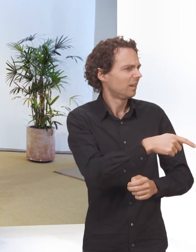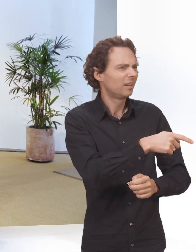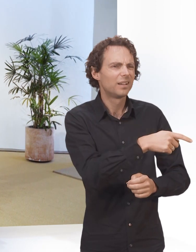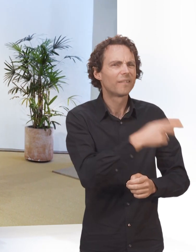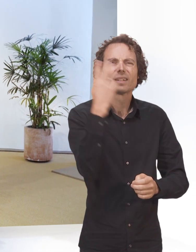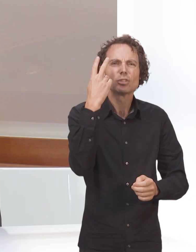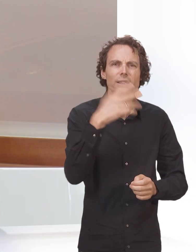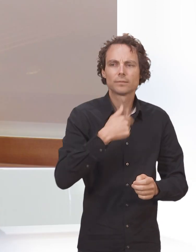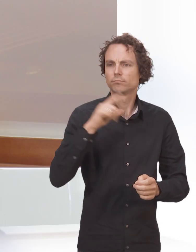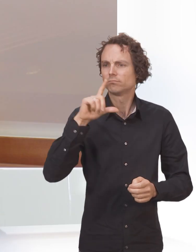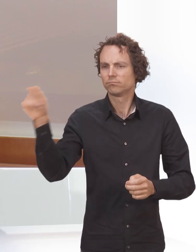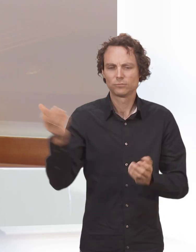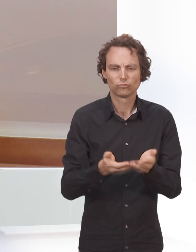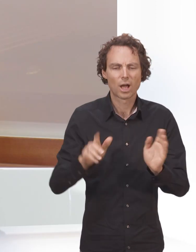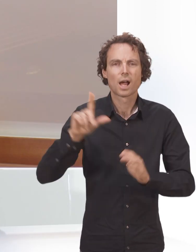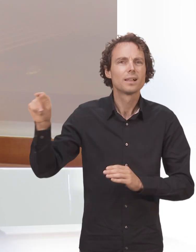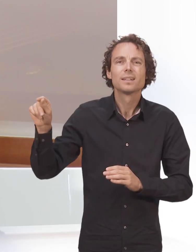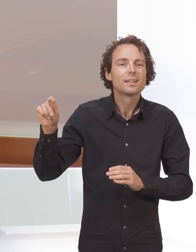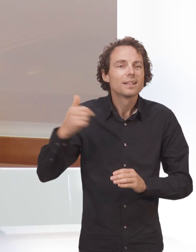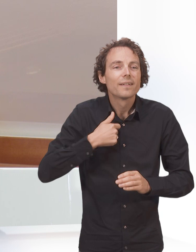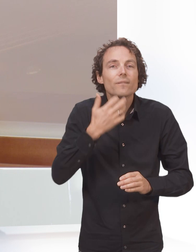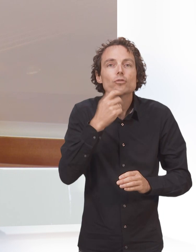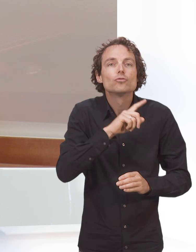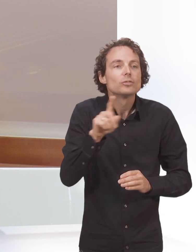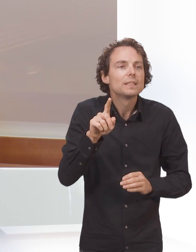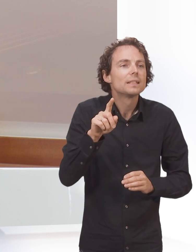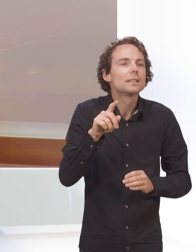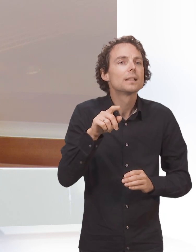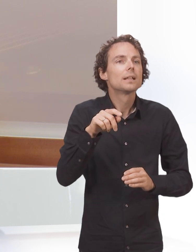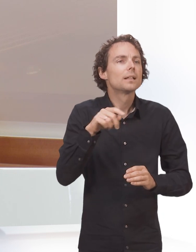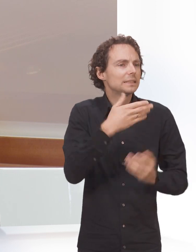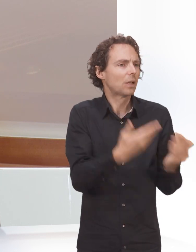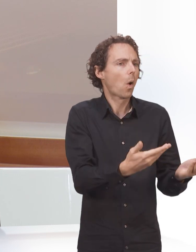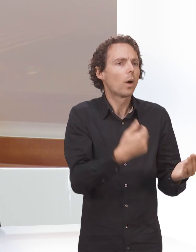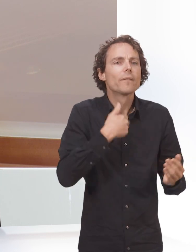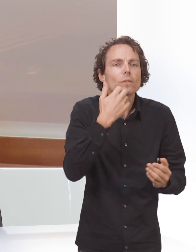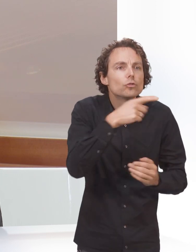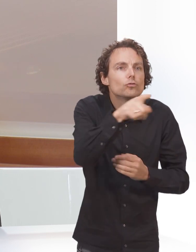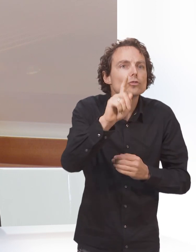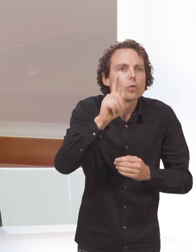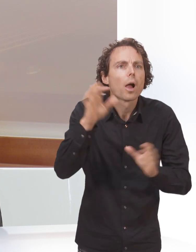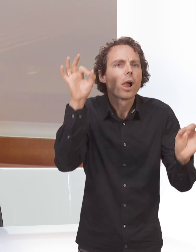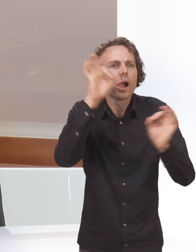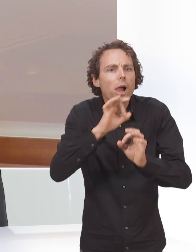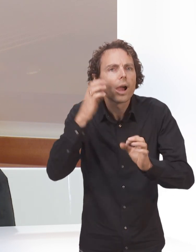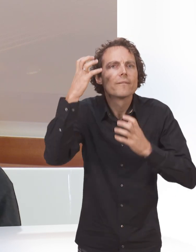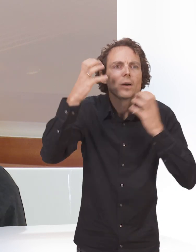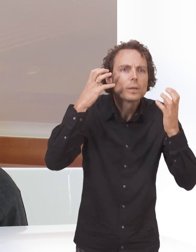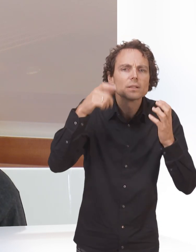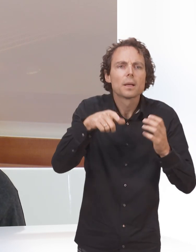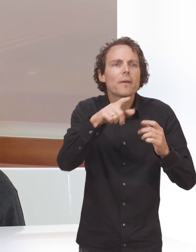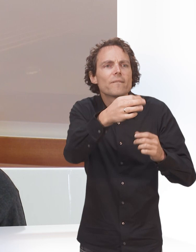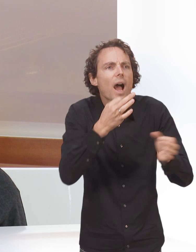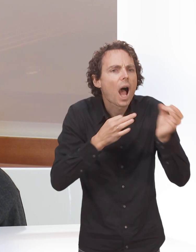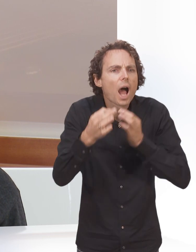nicht verstanden. Mhm. Ich will die Leute, dass die Leute neugierig sind, verwirrt werden, sagen, was, worum geht's denn da? Was, warum macht der das? Was,